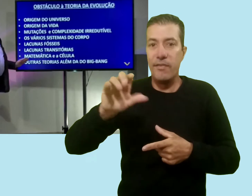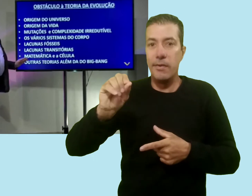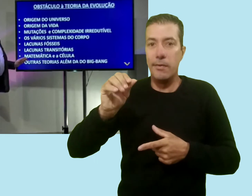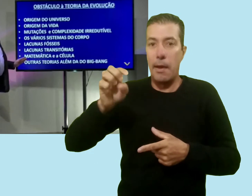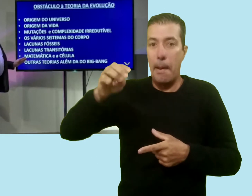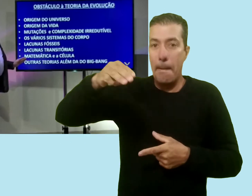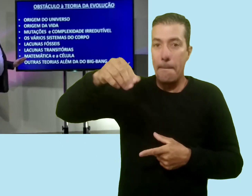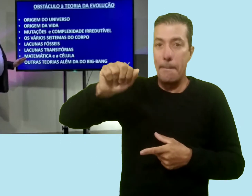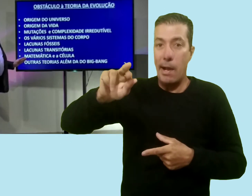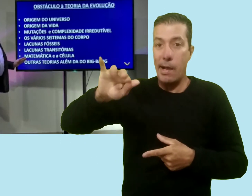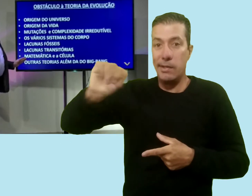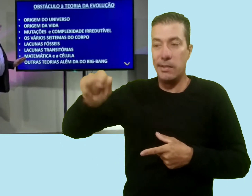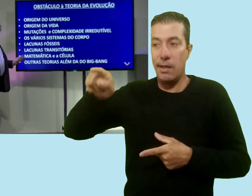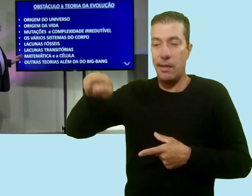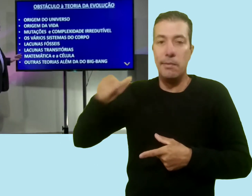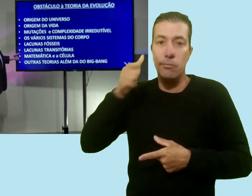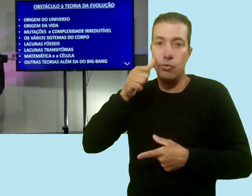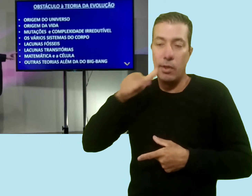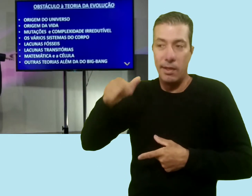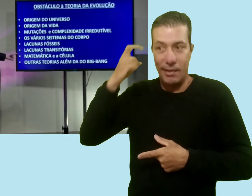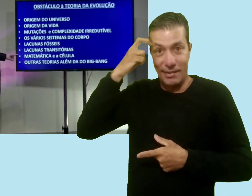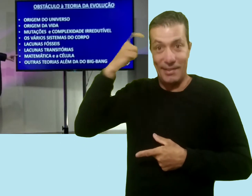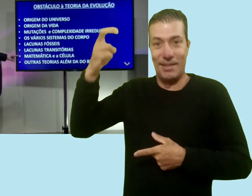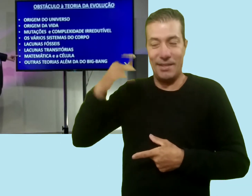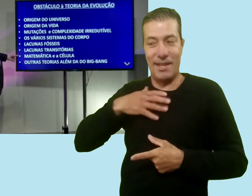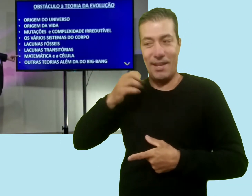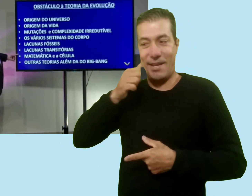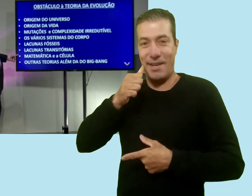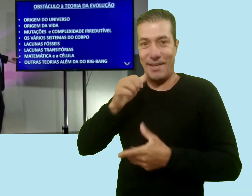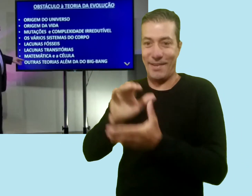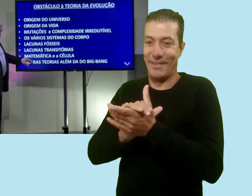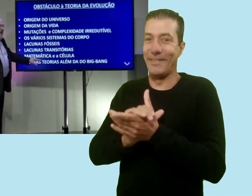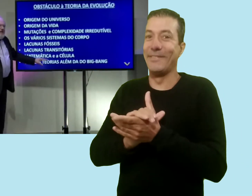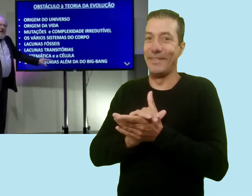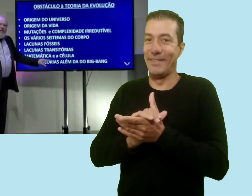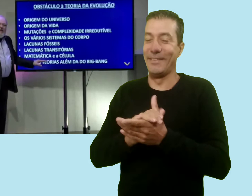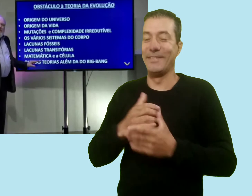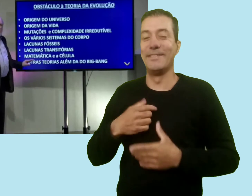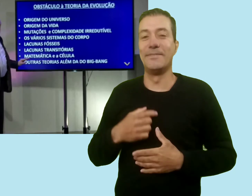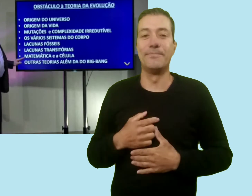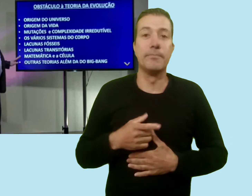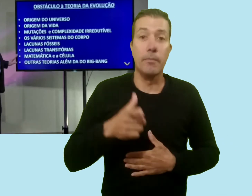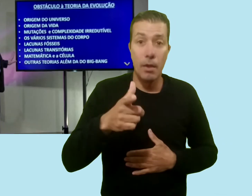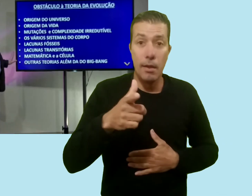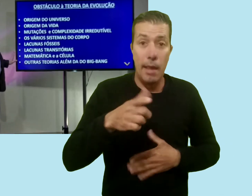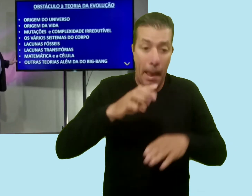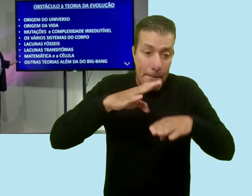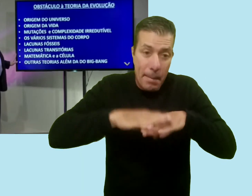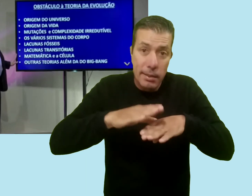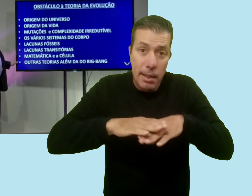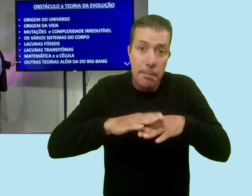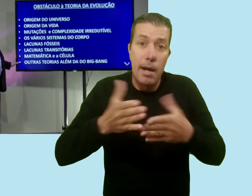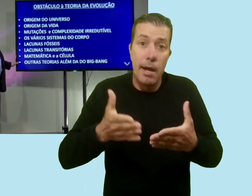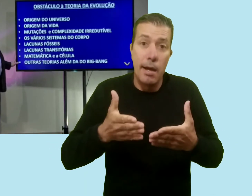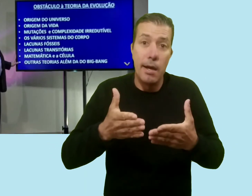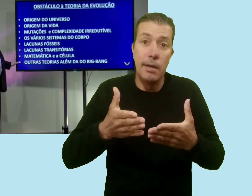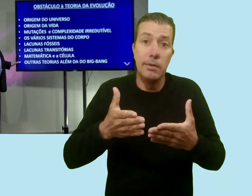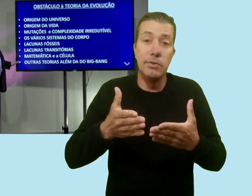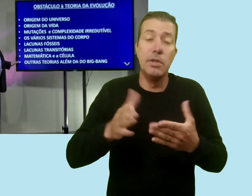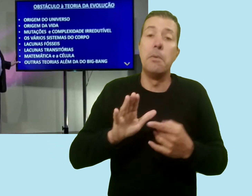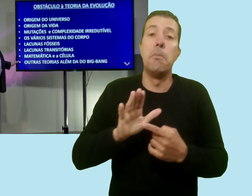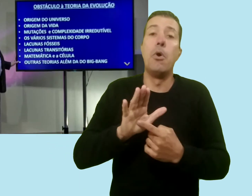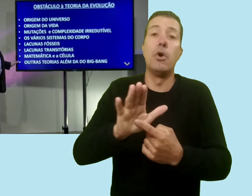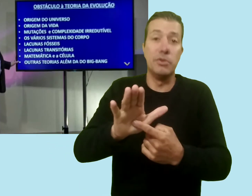Dona Maria é inteligente, ela casou comigo, tá? A matemática e a célula, a matemática, ela